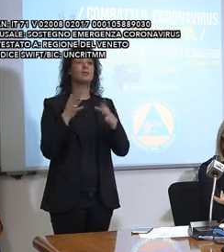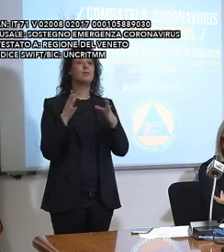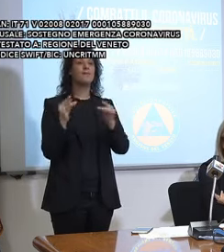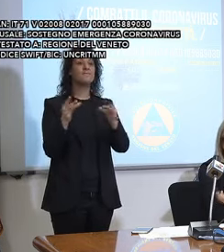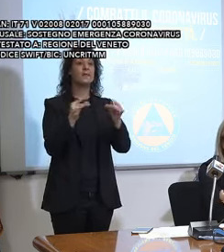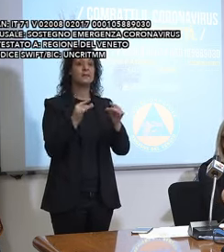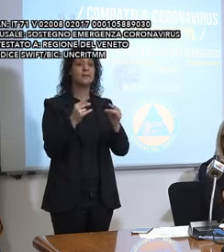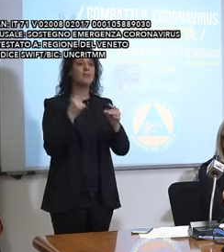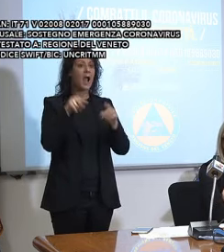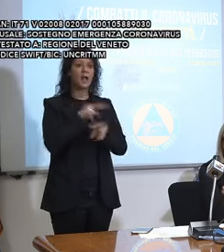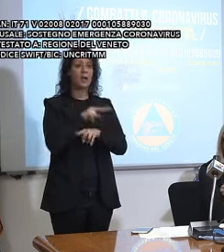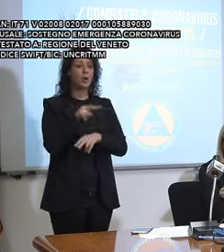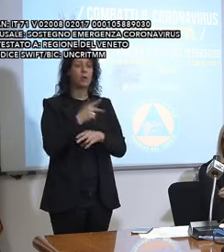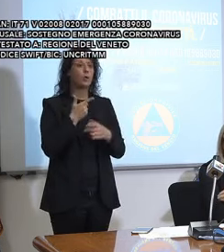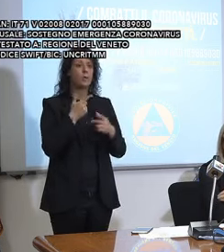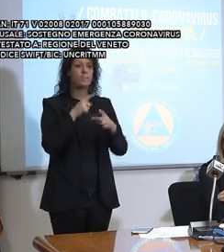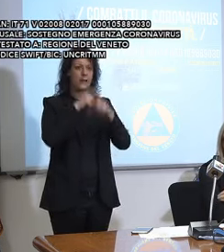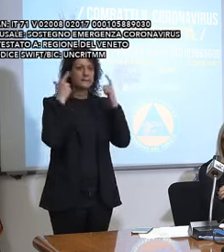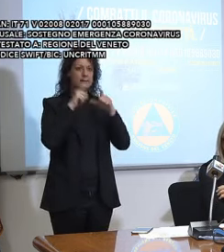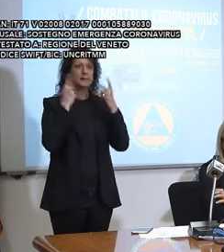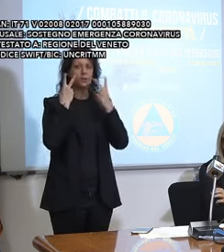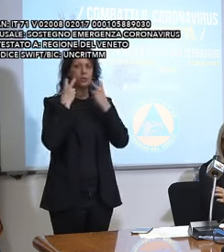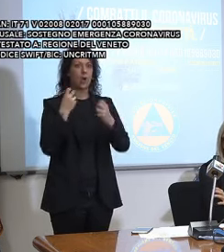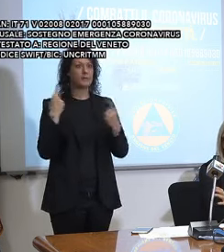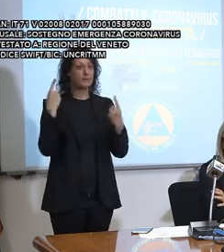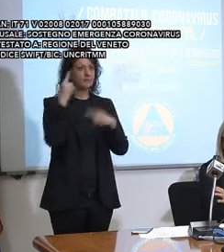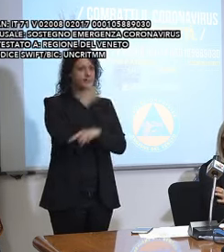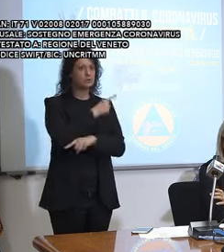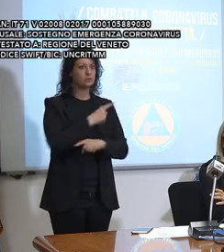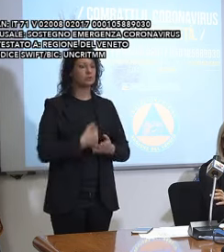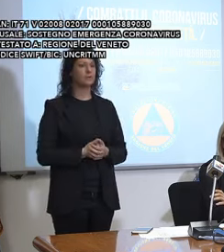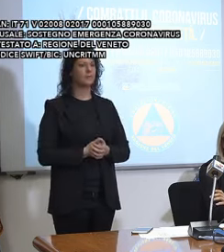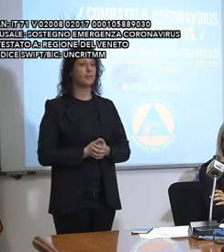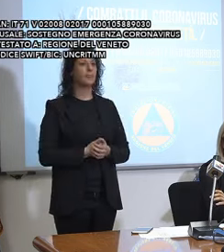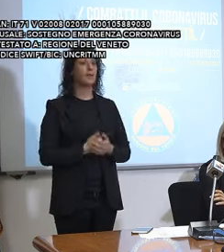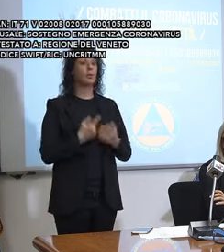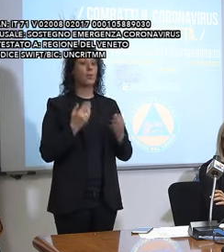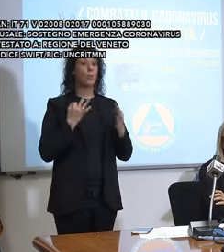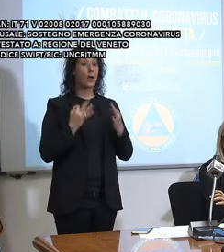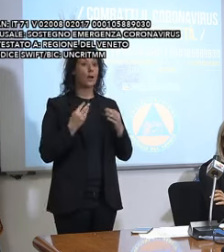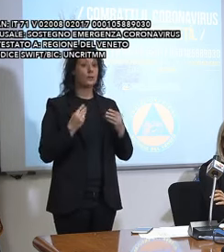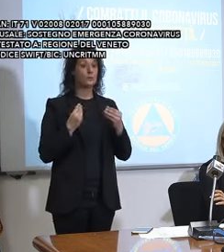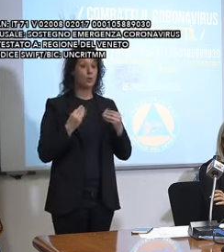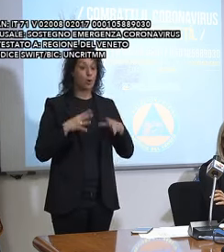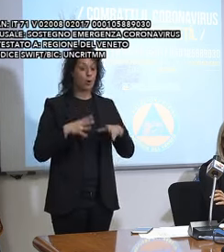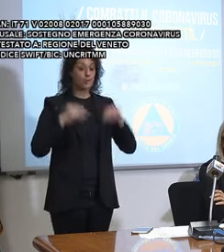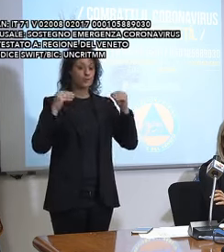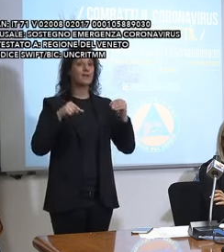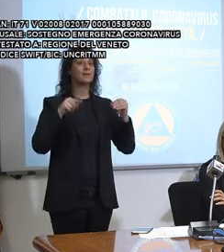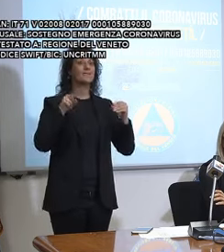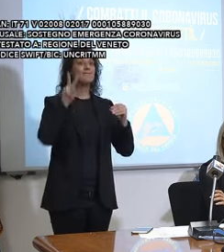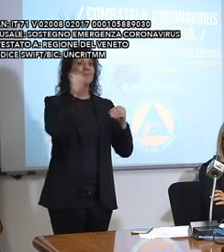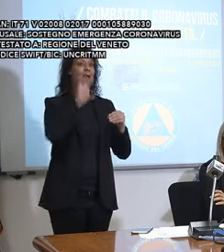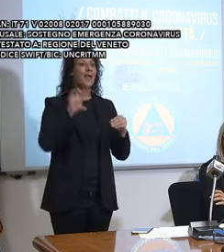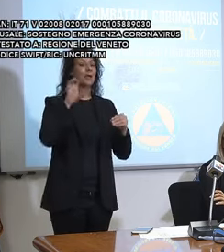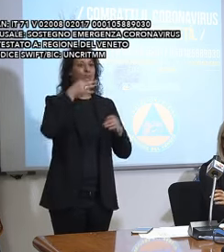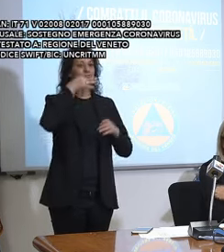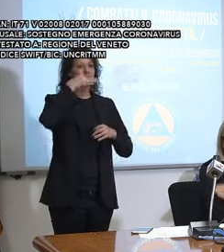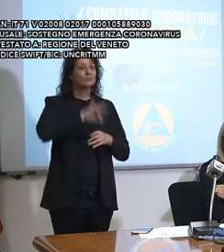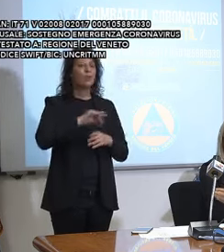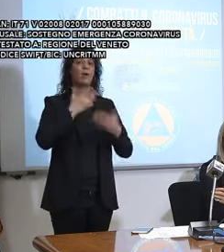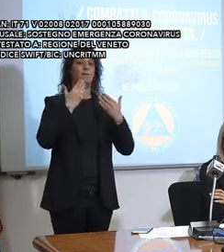realtà. Nel momento in cui noi siamo stati in grado come Regione Veneto di avere un approvvigionamento tranquillo